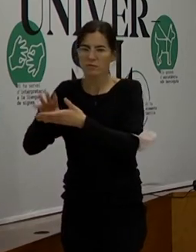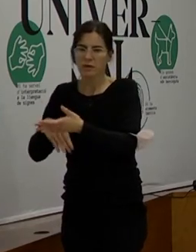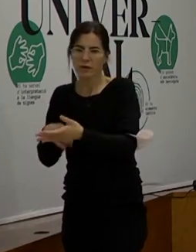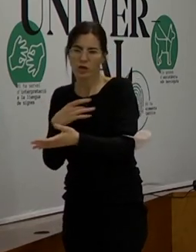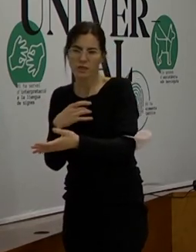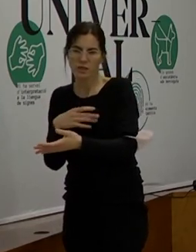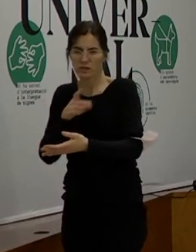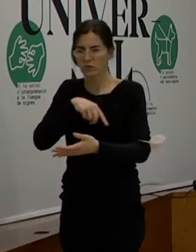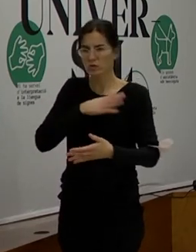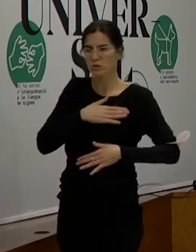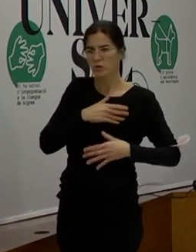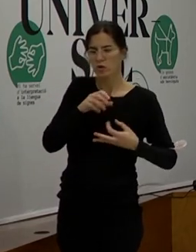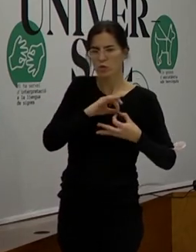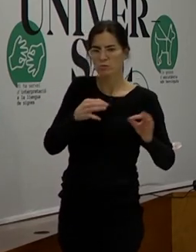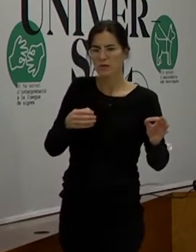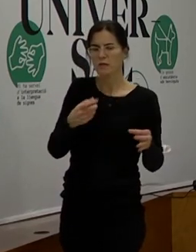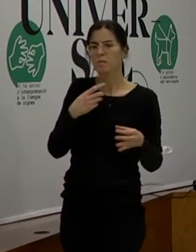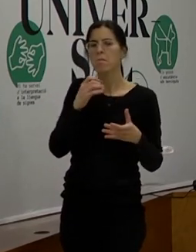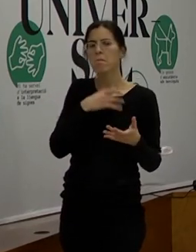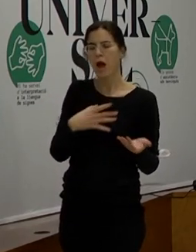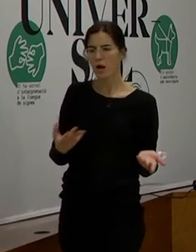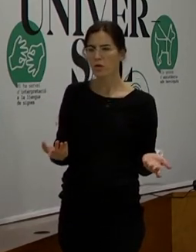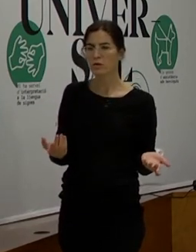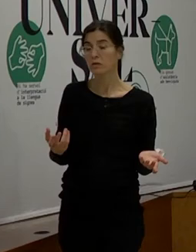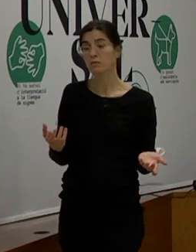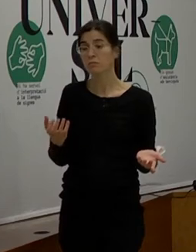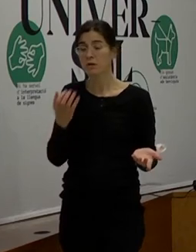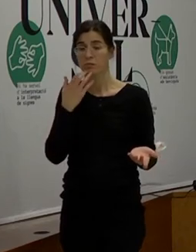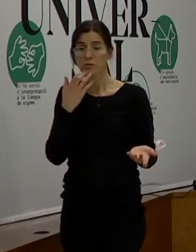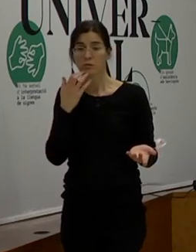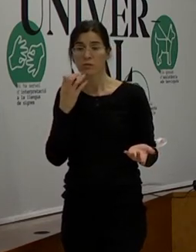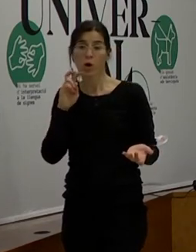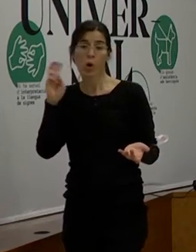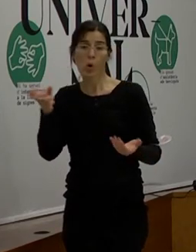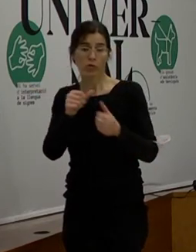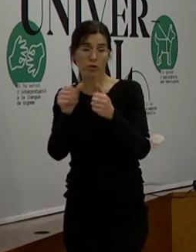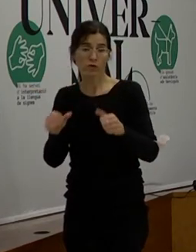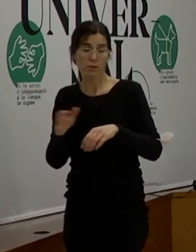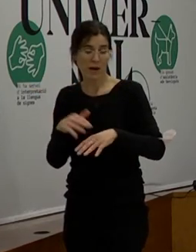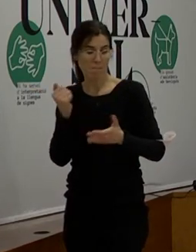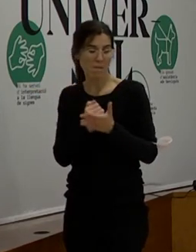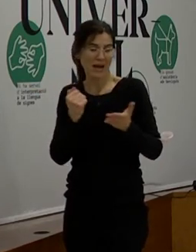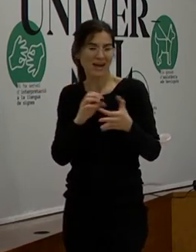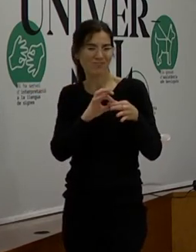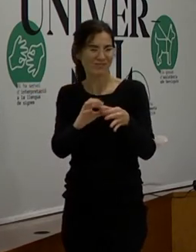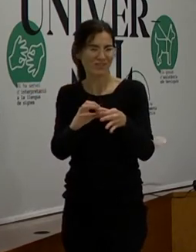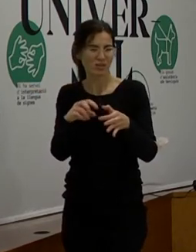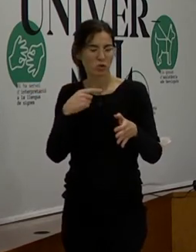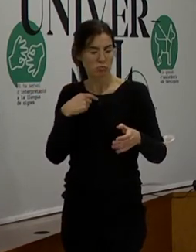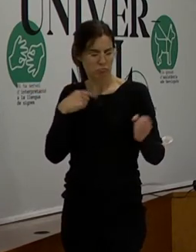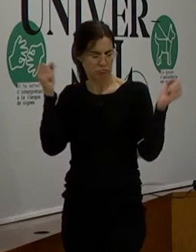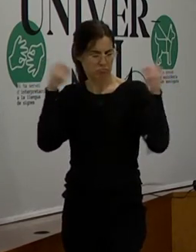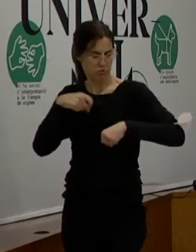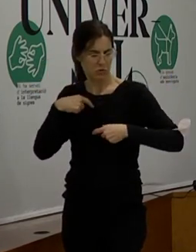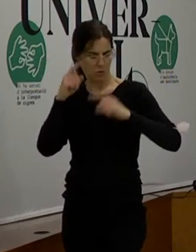gris. Ah, doncs és una altra manera de fer marca. Tu decideixes que estàs al teu municipi i